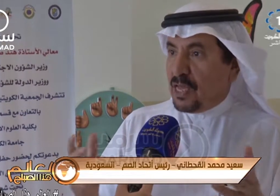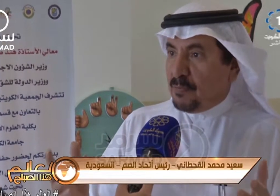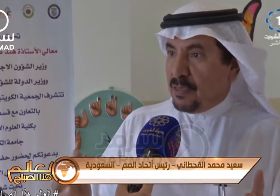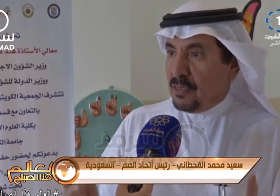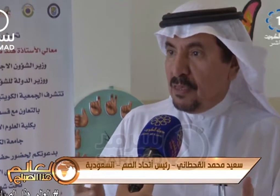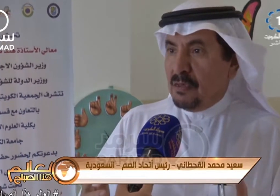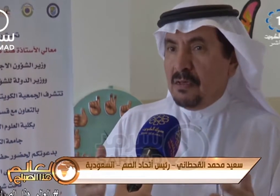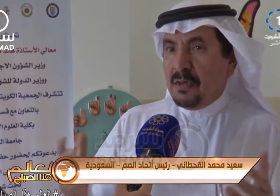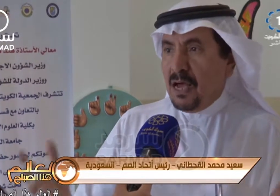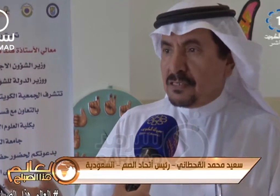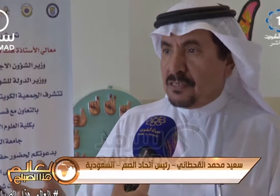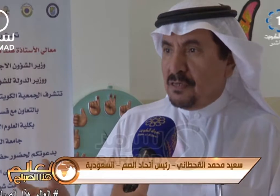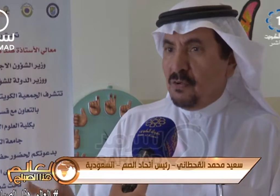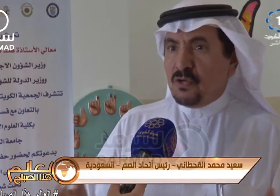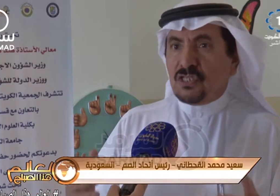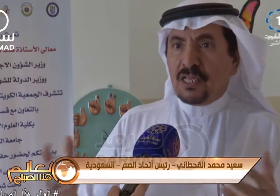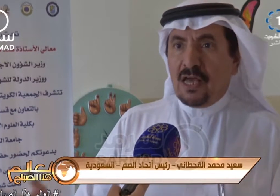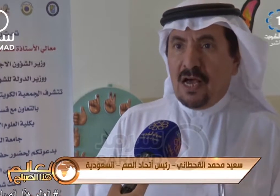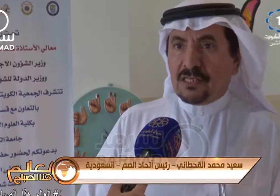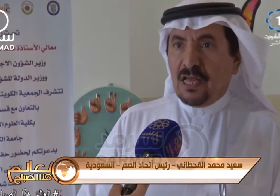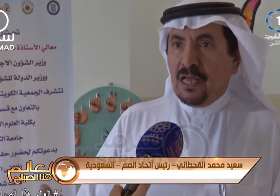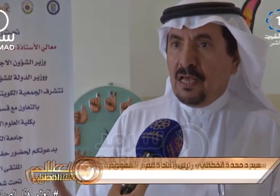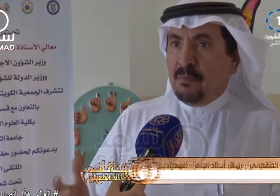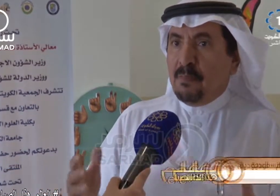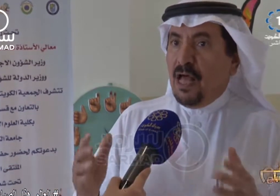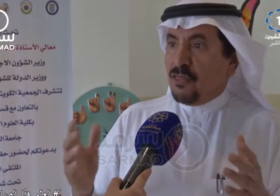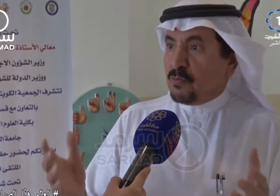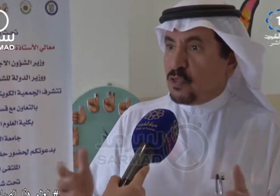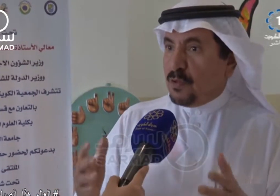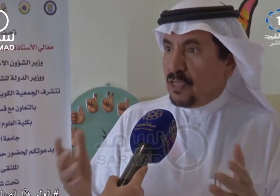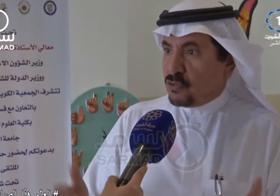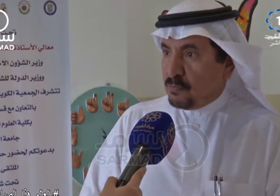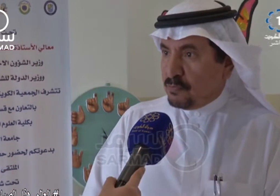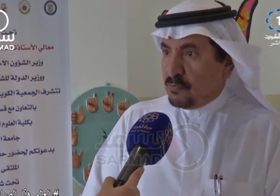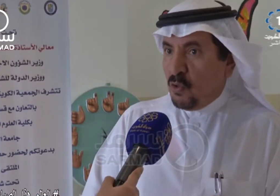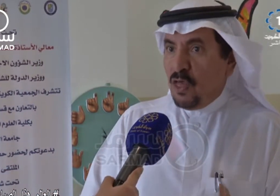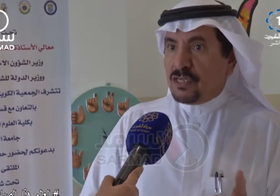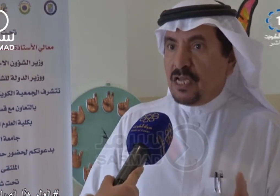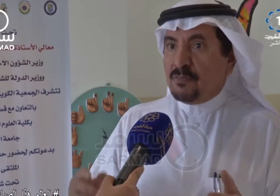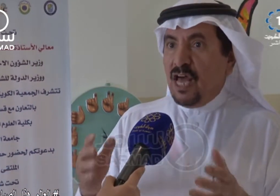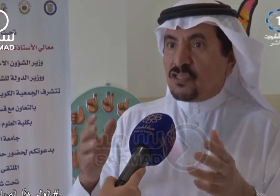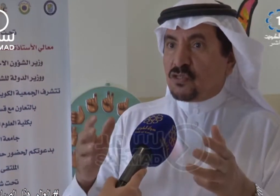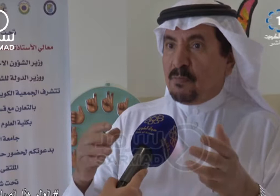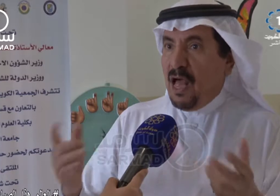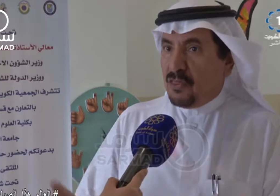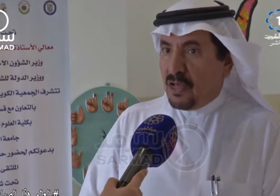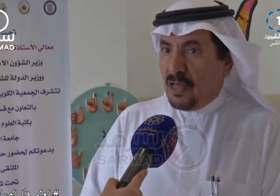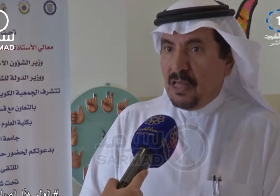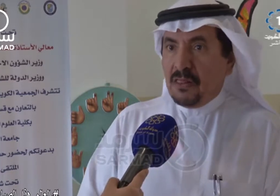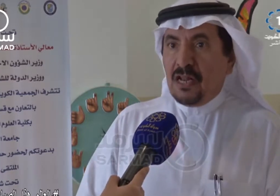العربي ناقص ونشاطه ناقص، ما يحضر مؤتمرات الصم، ثاني شيء مدارس الصم ما حضرها، ثالث شيء